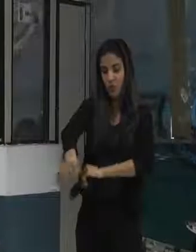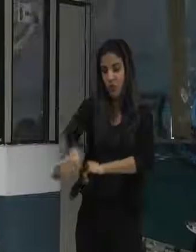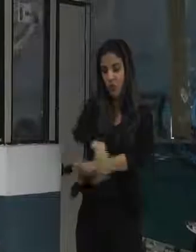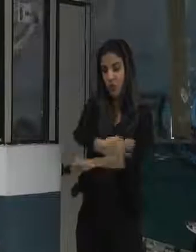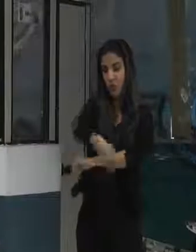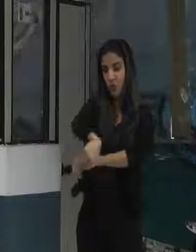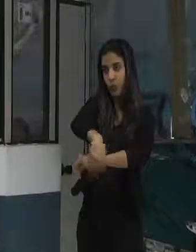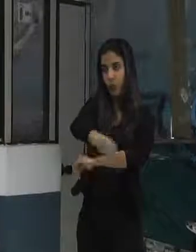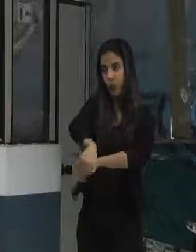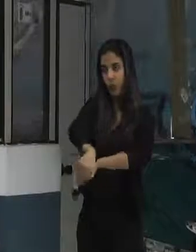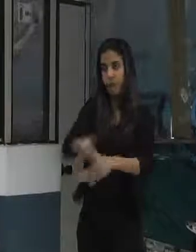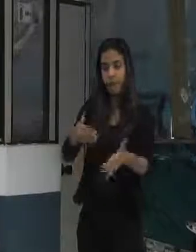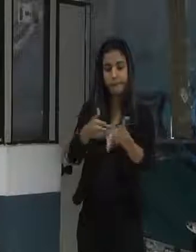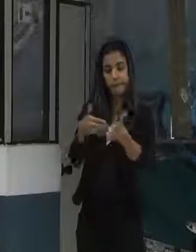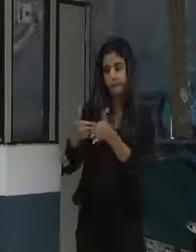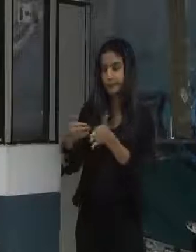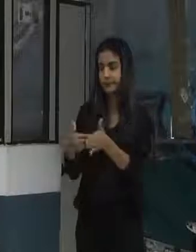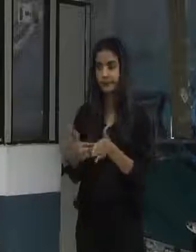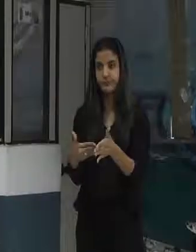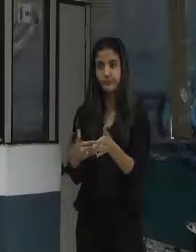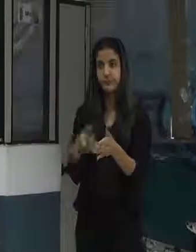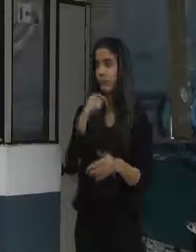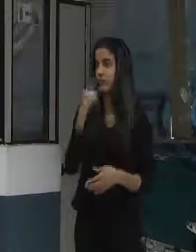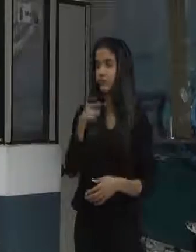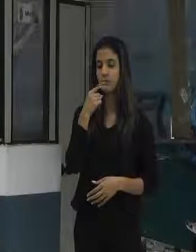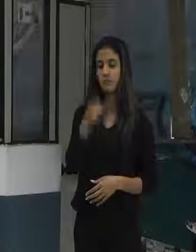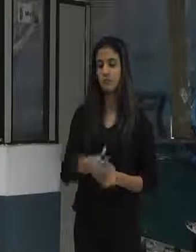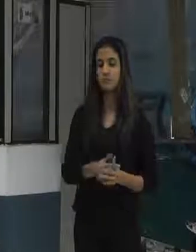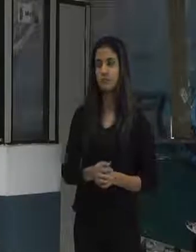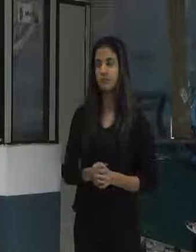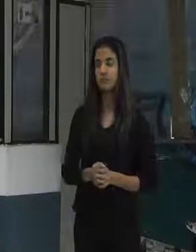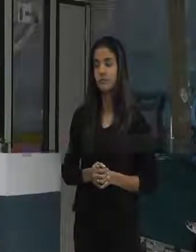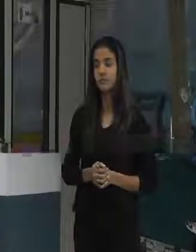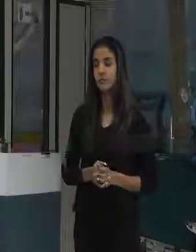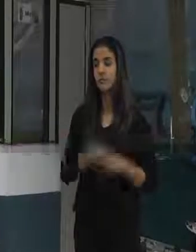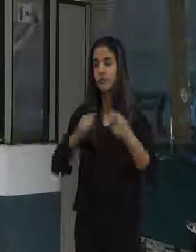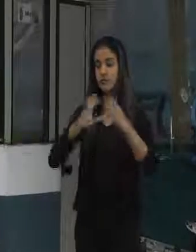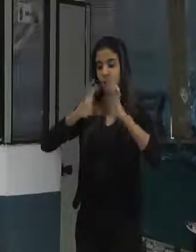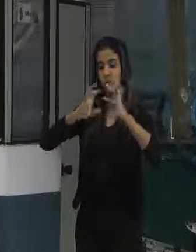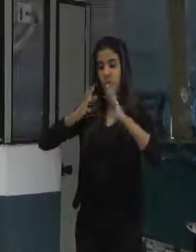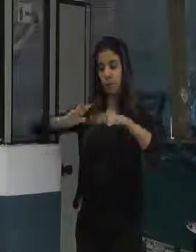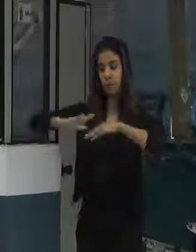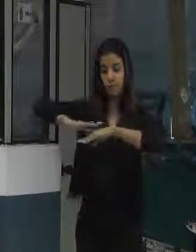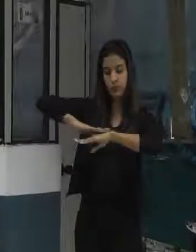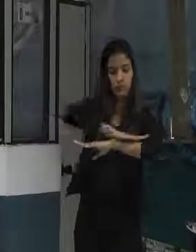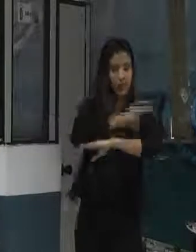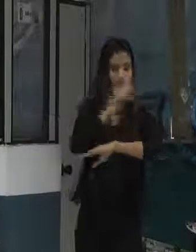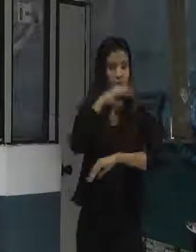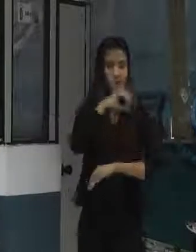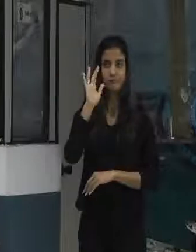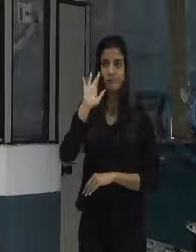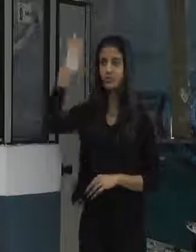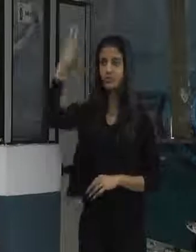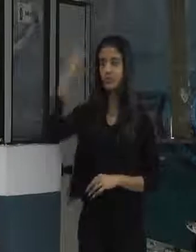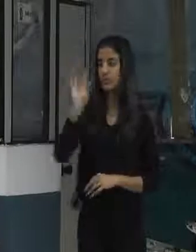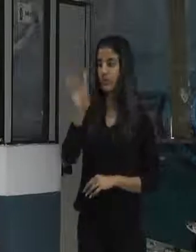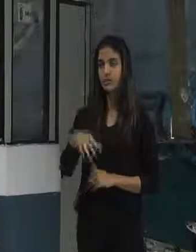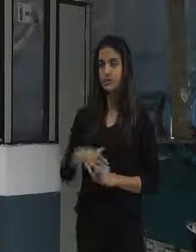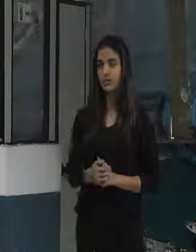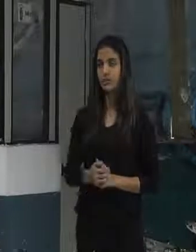estão intransitáveis e precisa apenas passar uma máquina. Passar uma